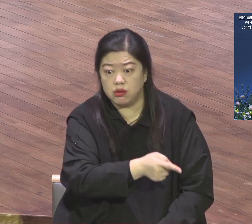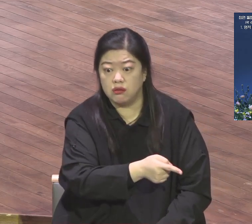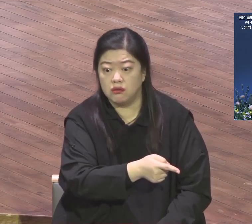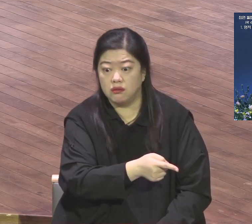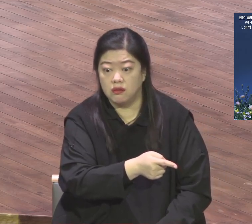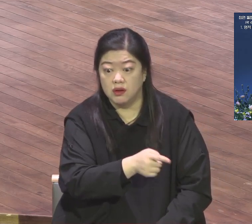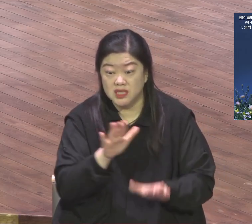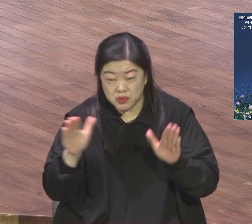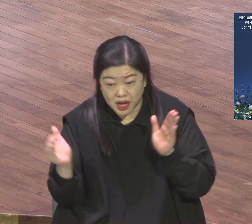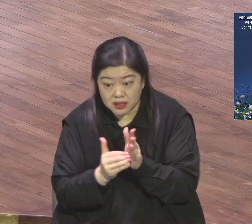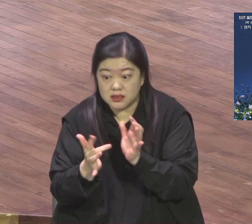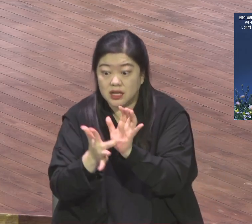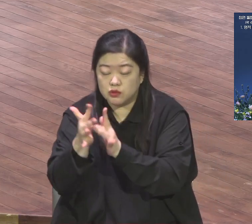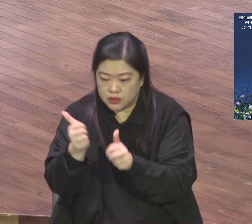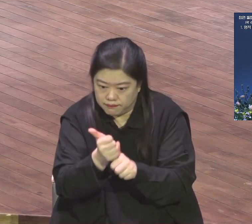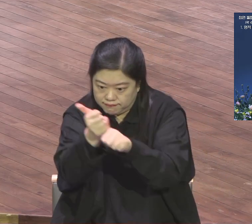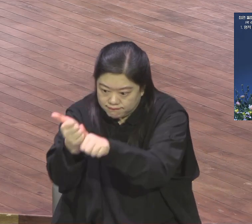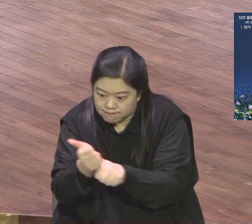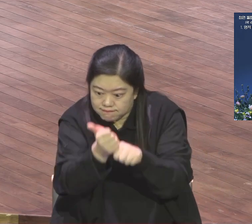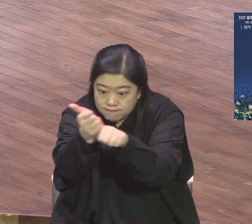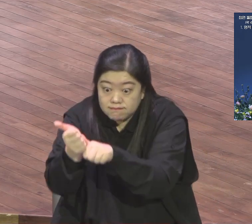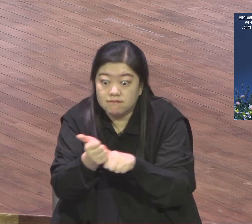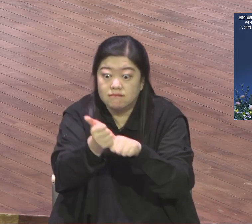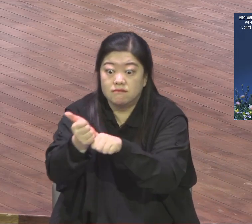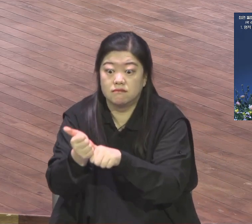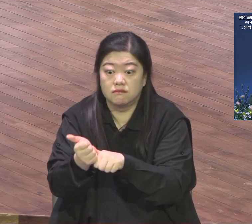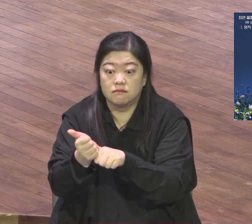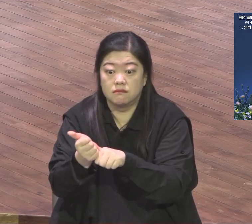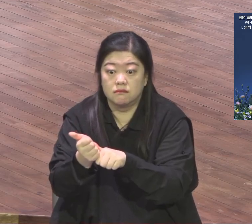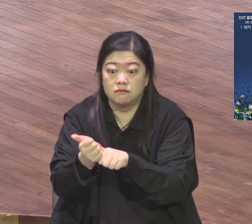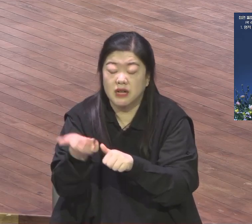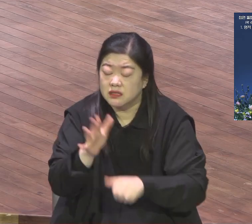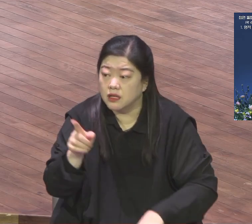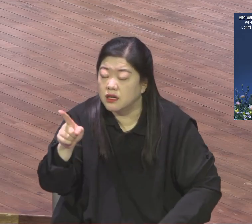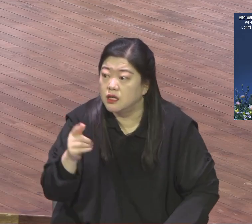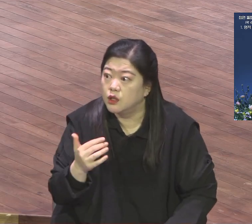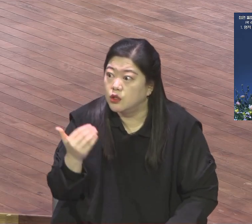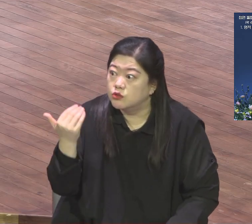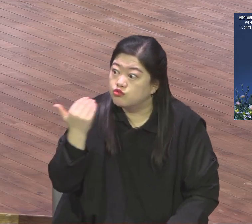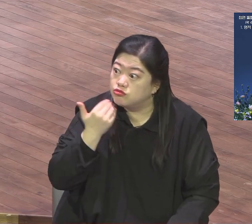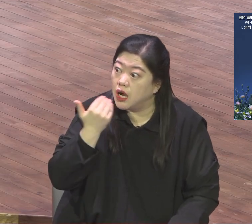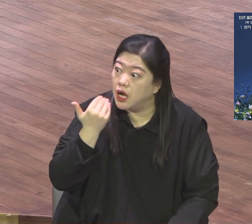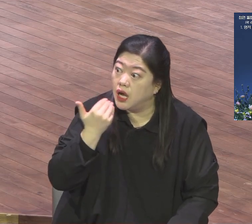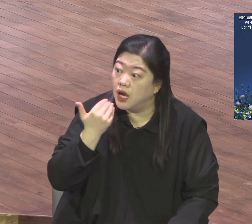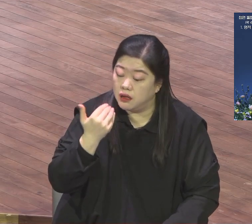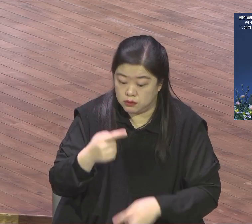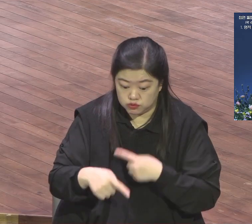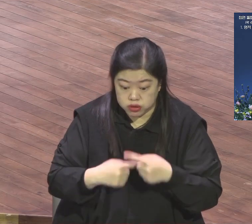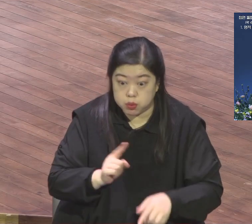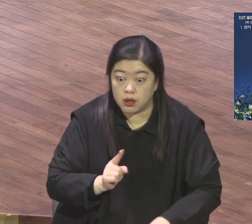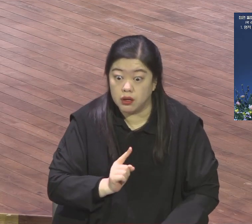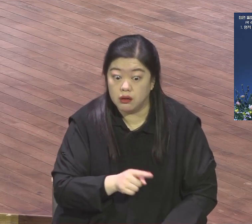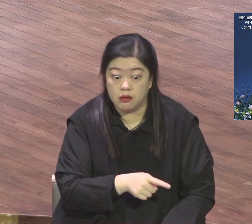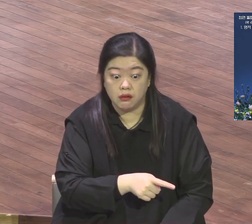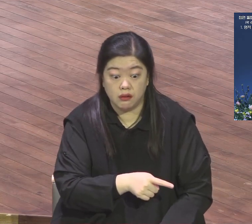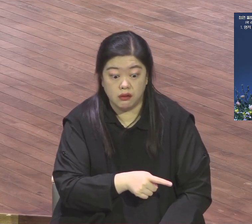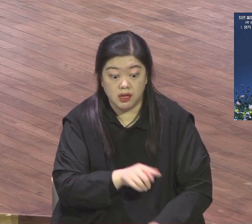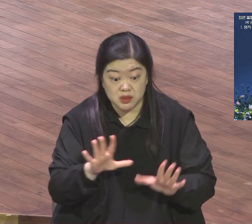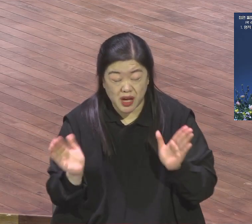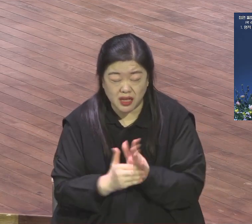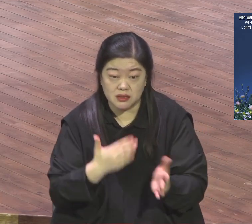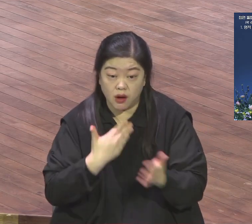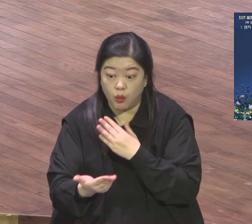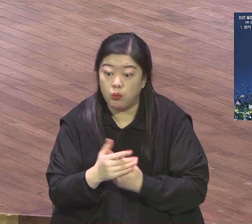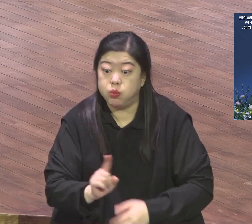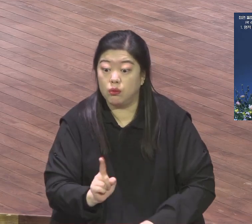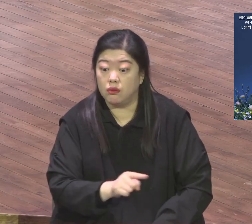창조주 하나님의 능력을 가지신 분이 자기들과 함께 있음에도 불구하고 두려워서